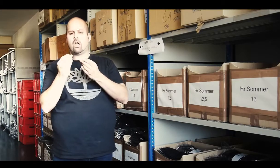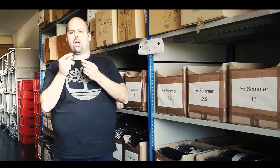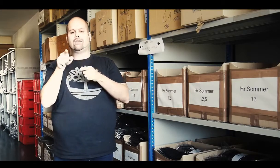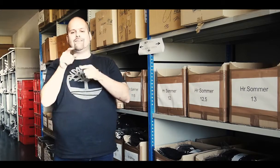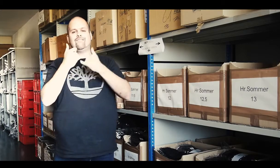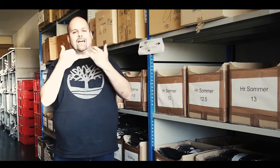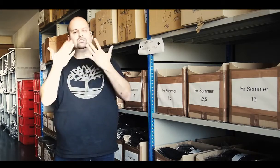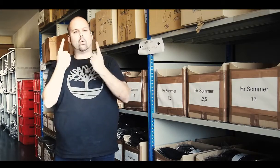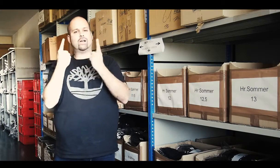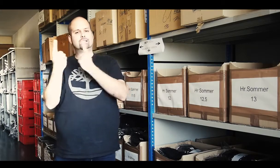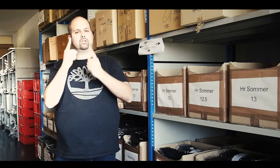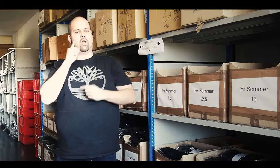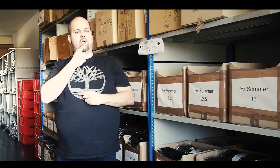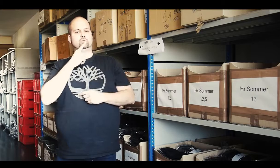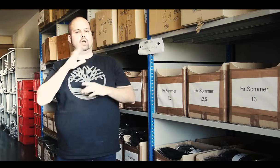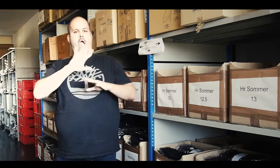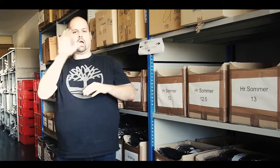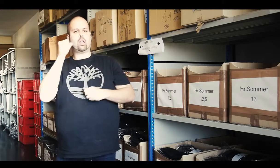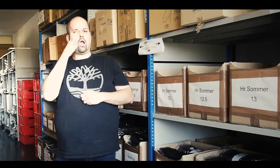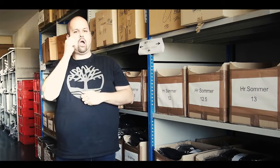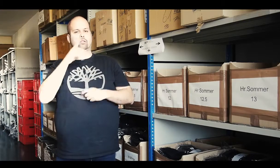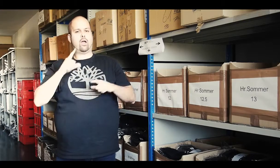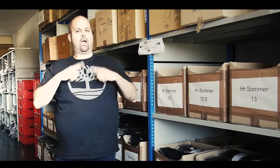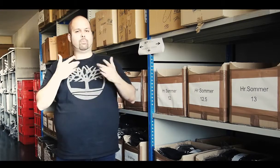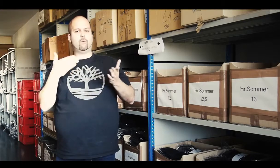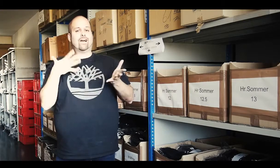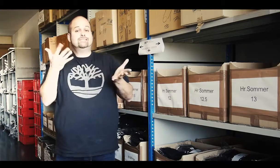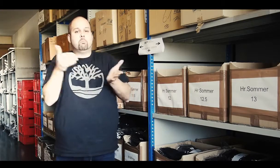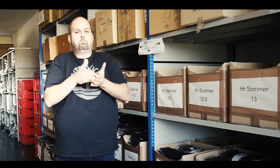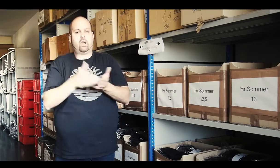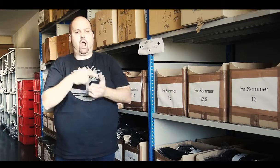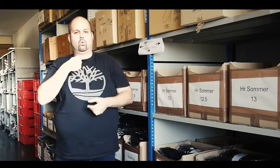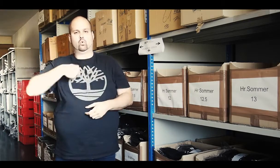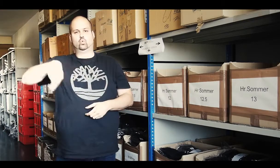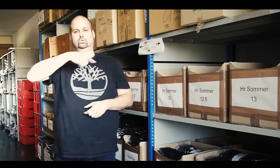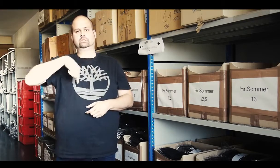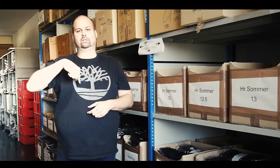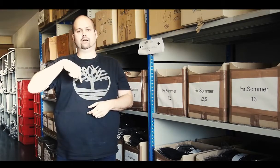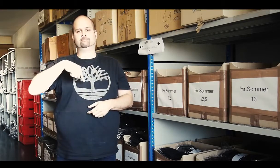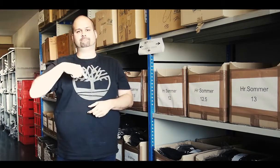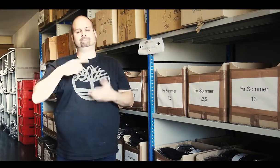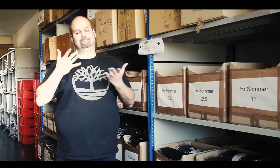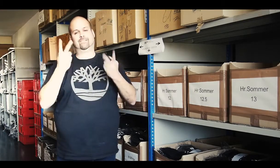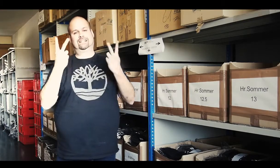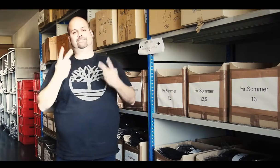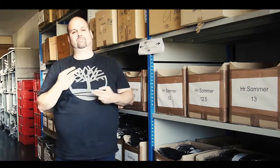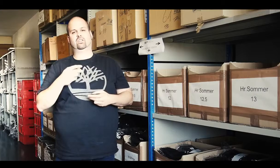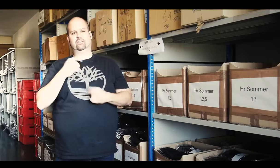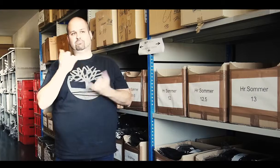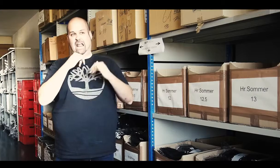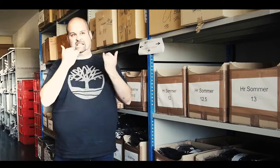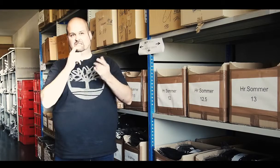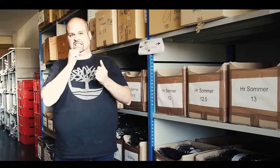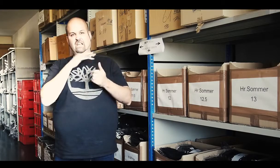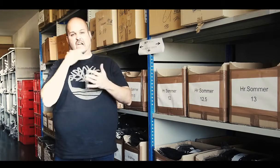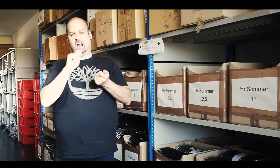In Bereichen politischer Arbeit, im alltäglichen Leben und so weiter. Dass wir zeigen, was alles gebraucht wird, was ist wichtig.